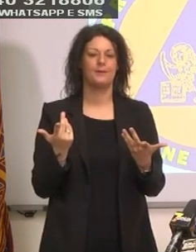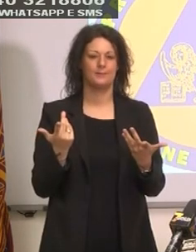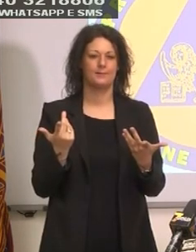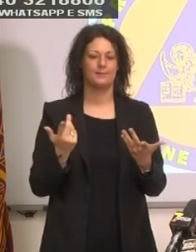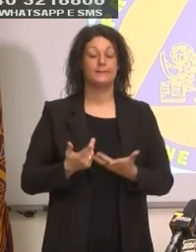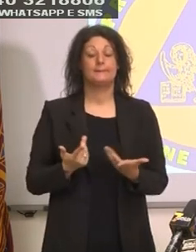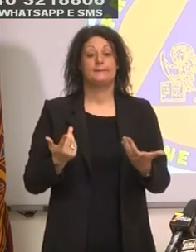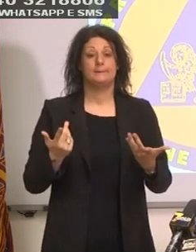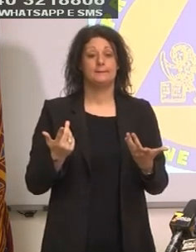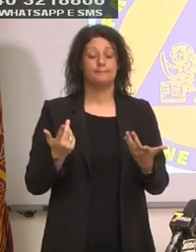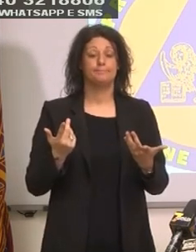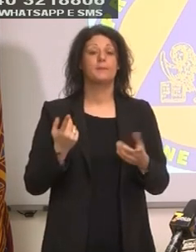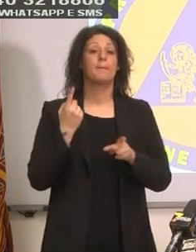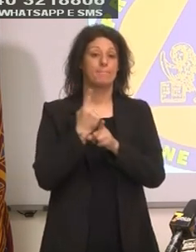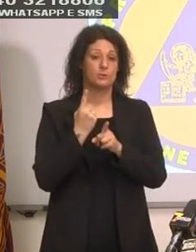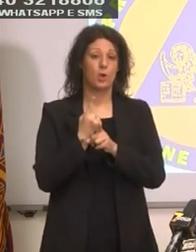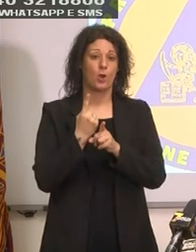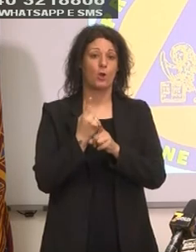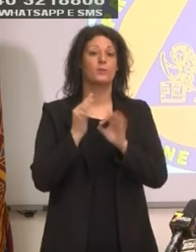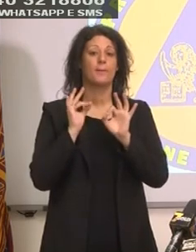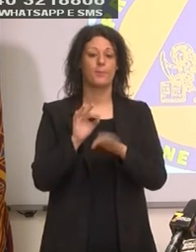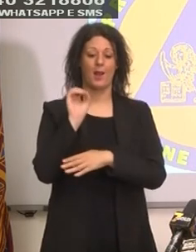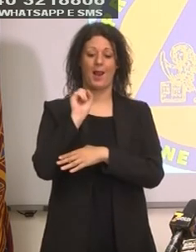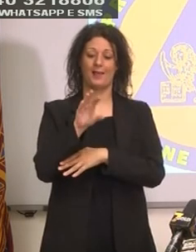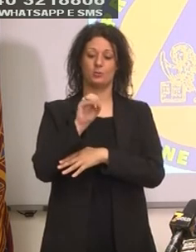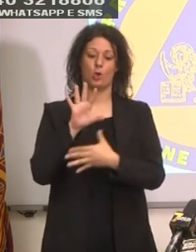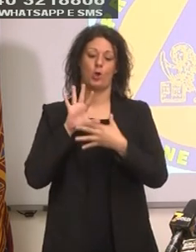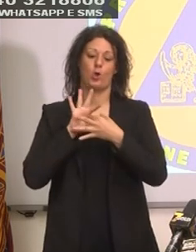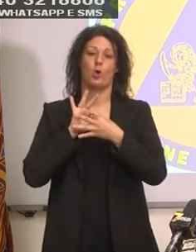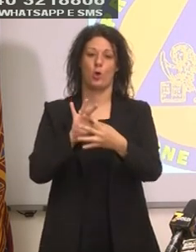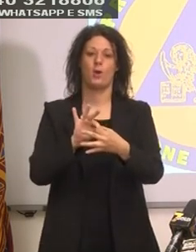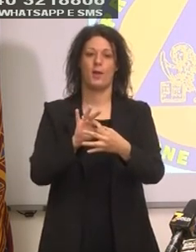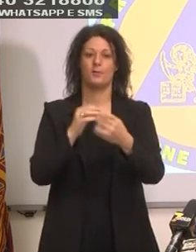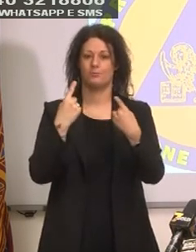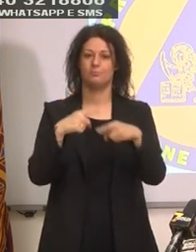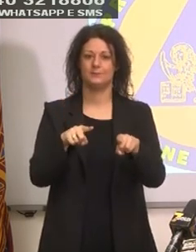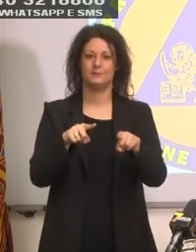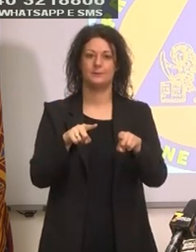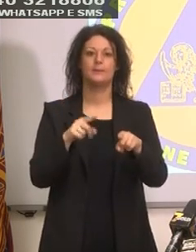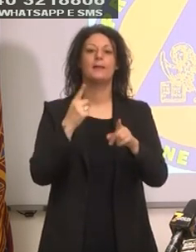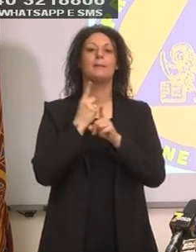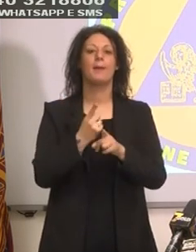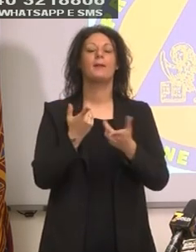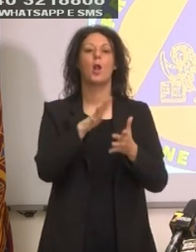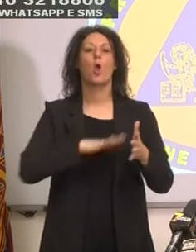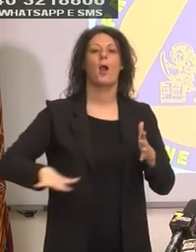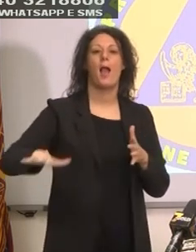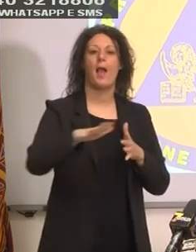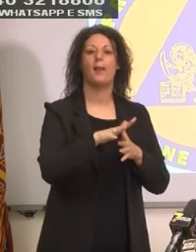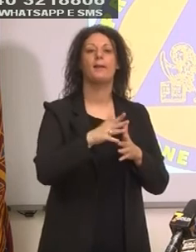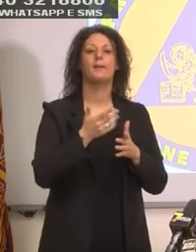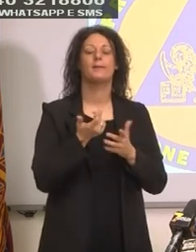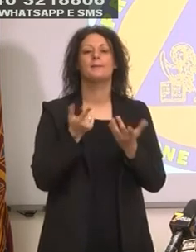distanziamento, ovviamente bisognerà programmare le lezioni in virtù di questo e dei locali dei quali si ha disponibilità. Perché appunto si parla